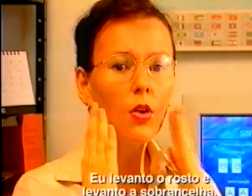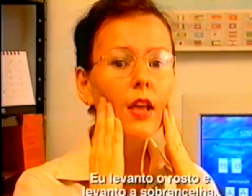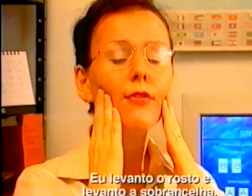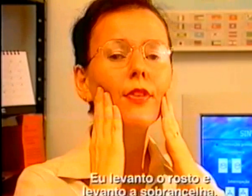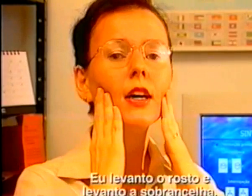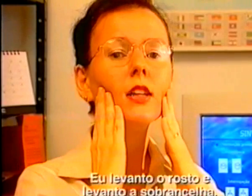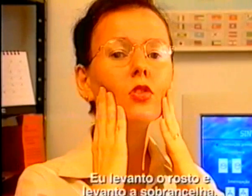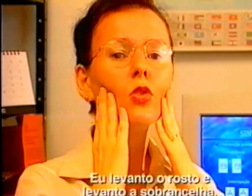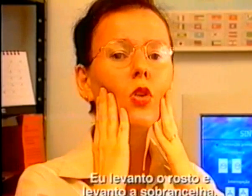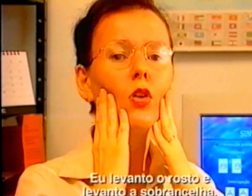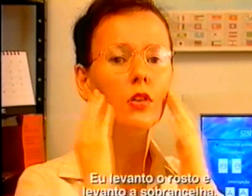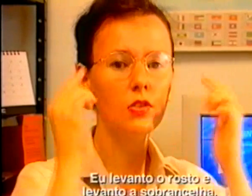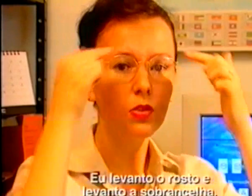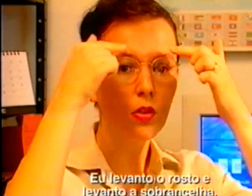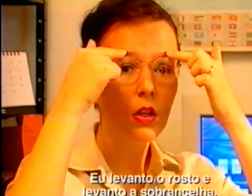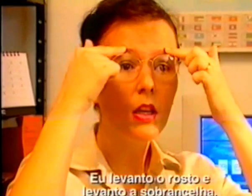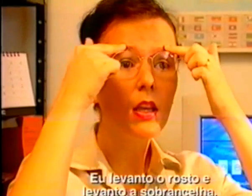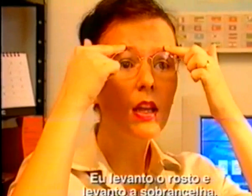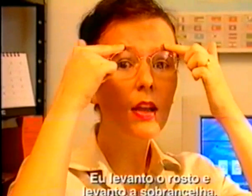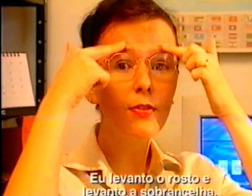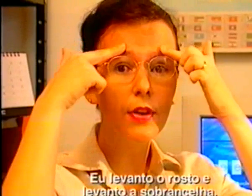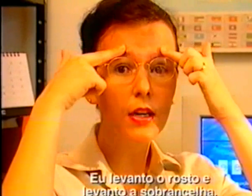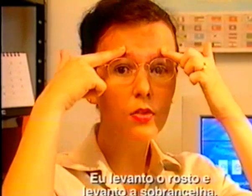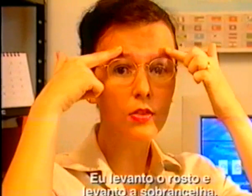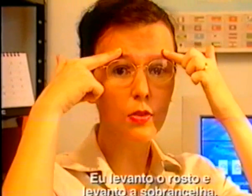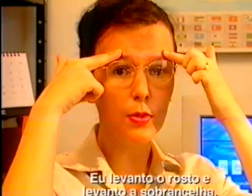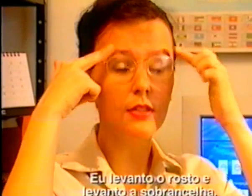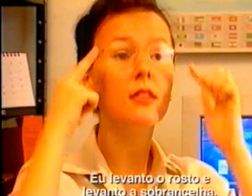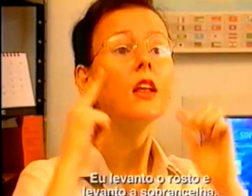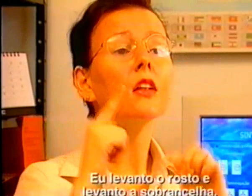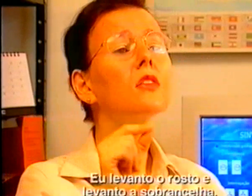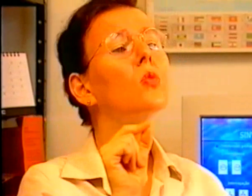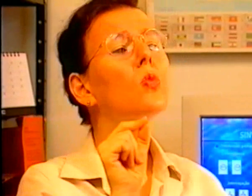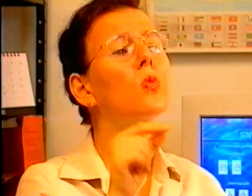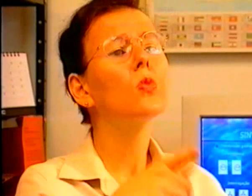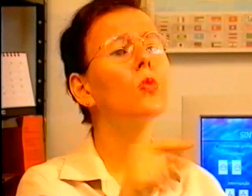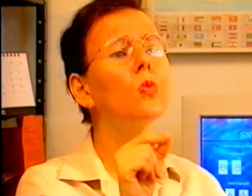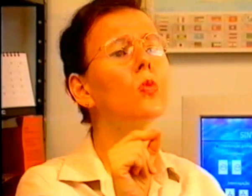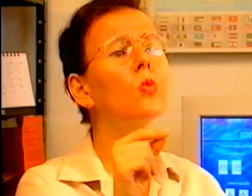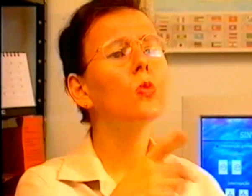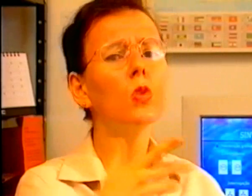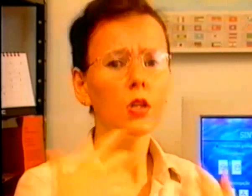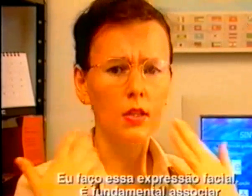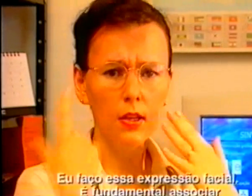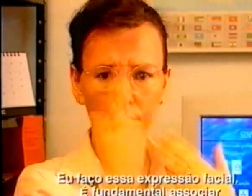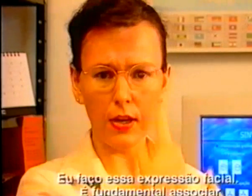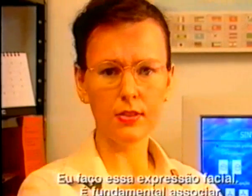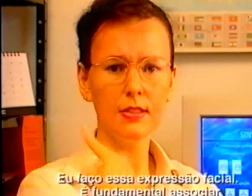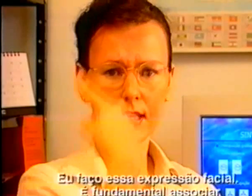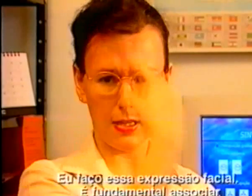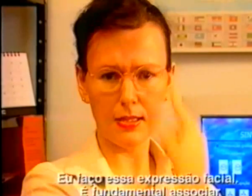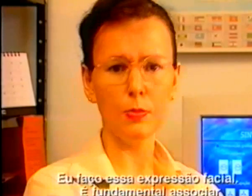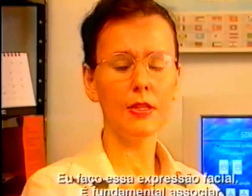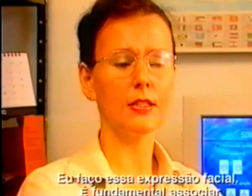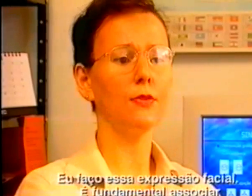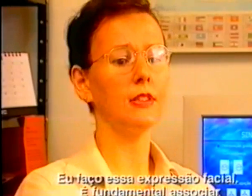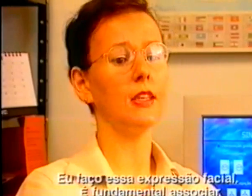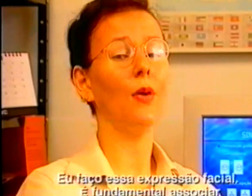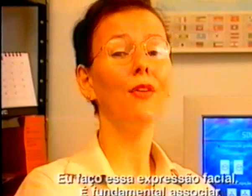Eu levanto o rosto e levanto a sobrancelha e faço essa expressão facial.